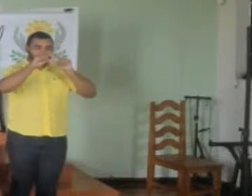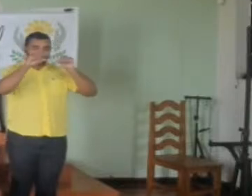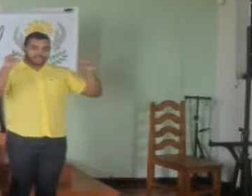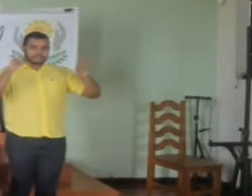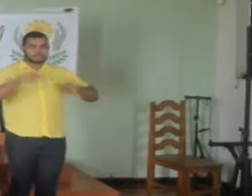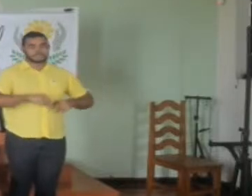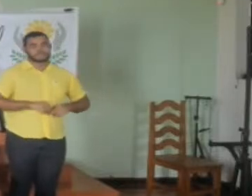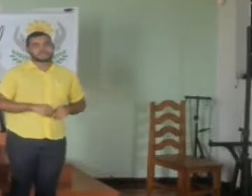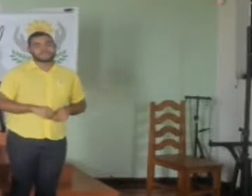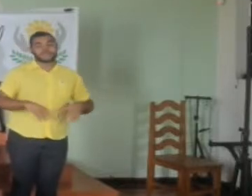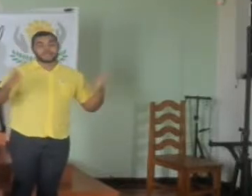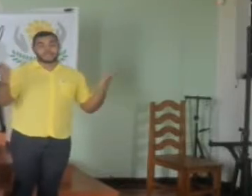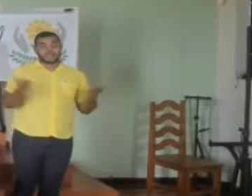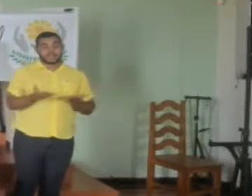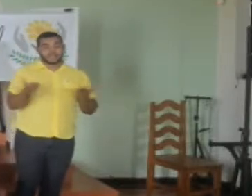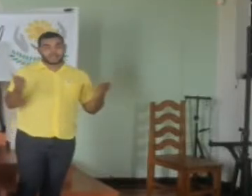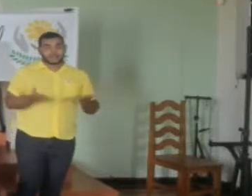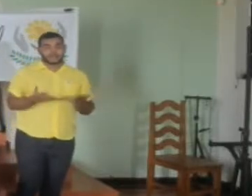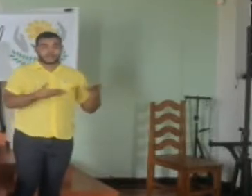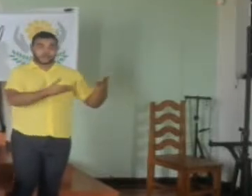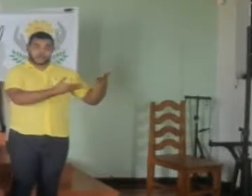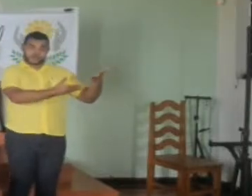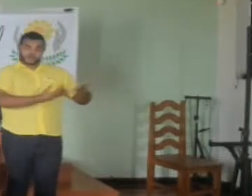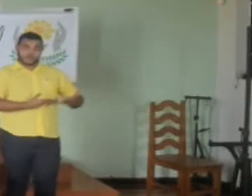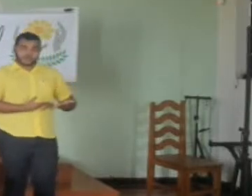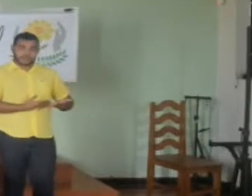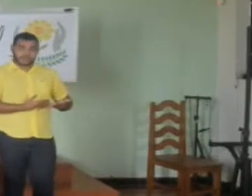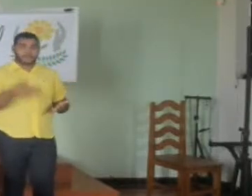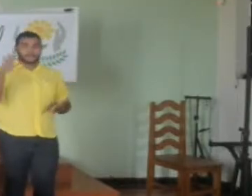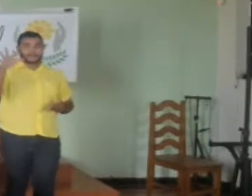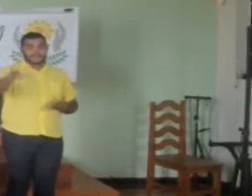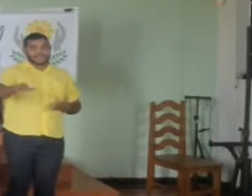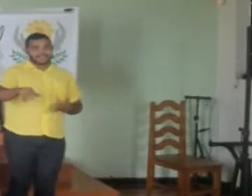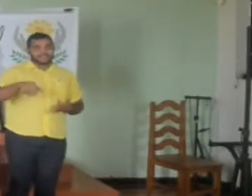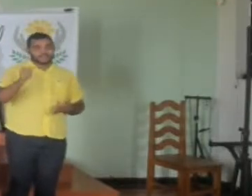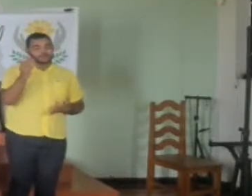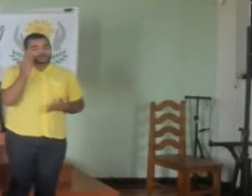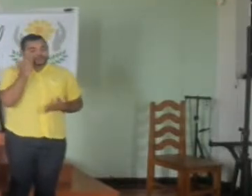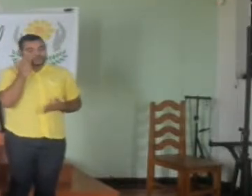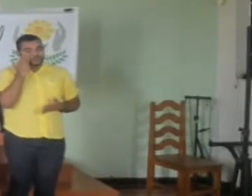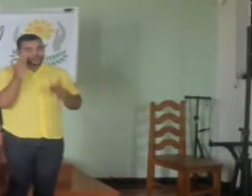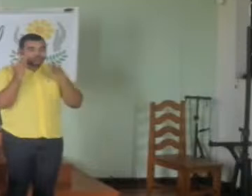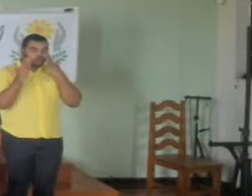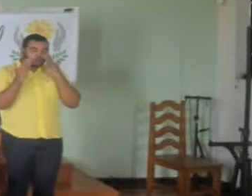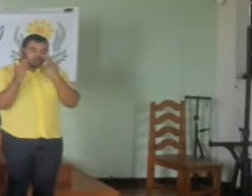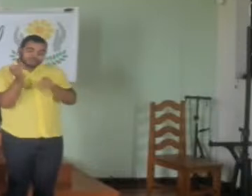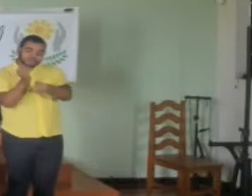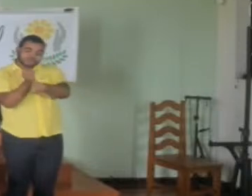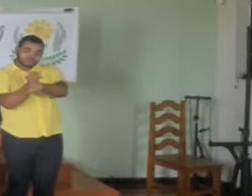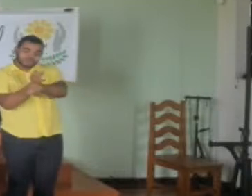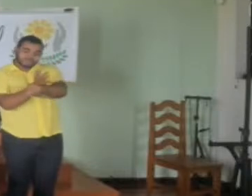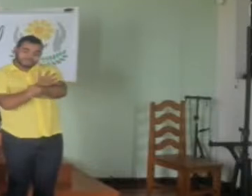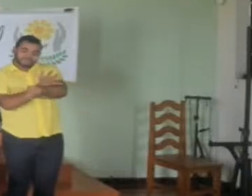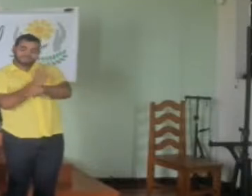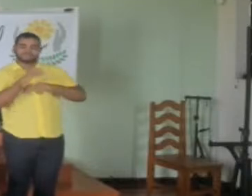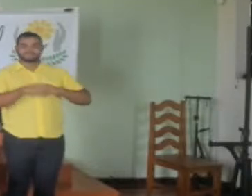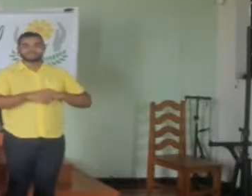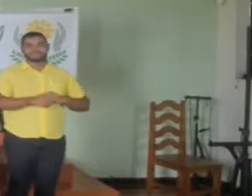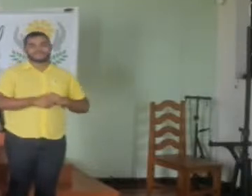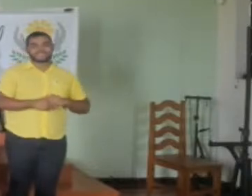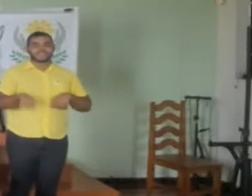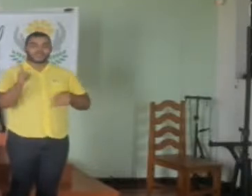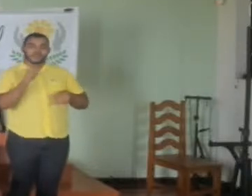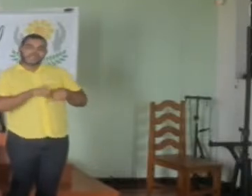Então, neste momento, eu convido vocês para pegarem o lencinho, porque vocês vão se emocionar. São